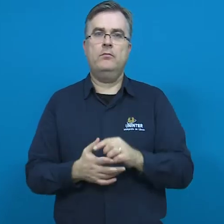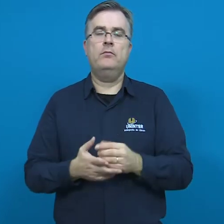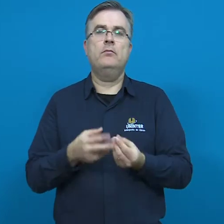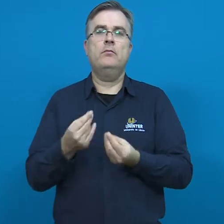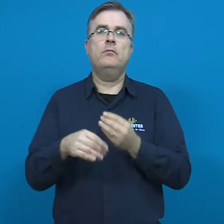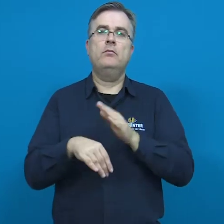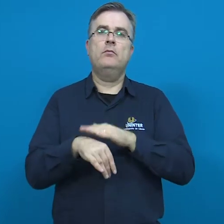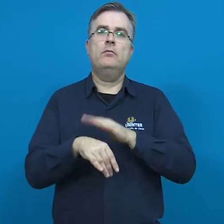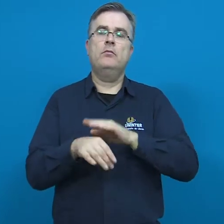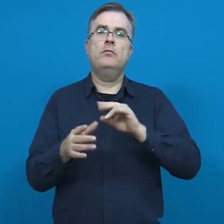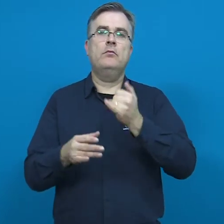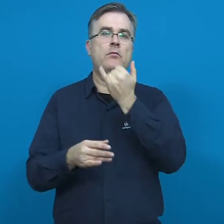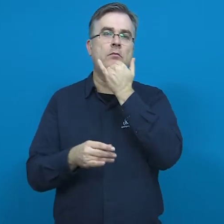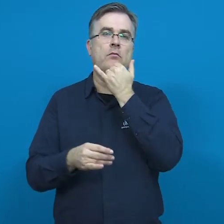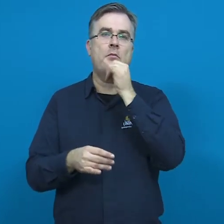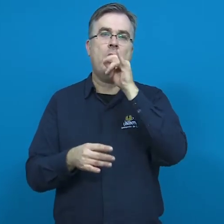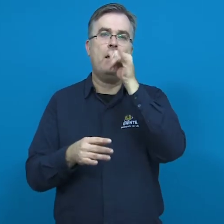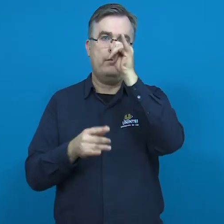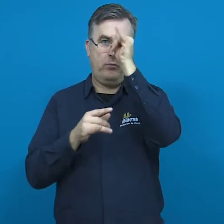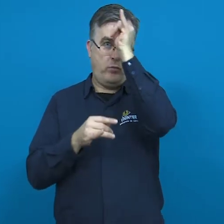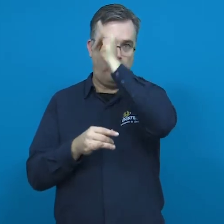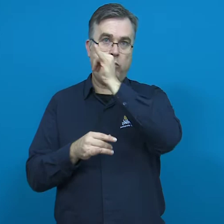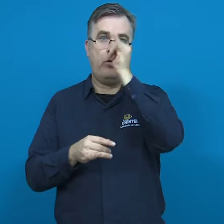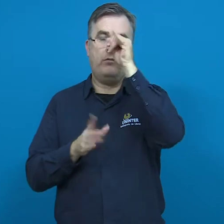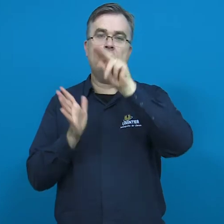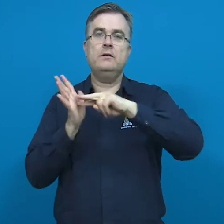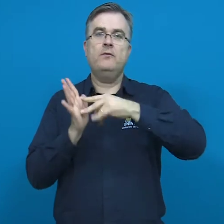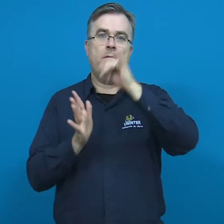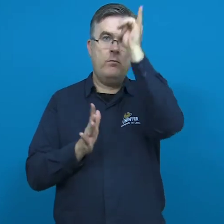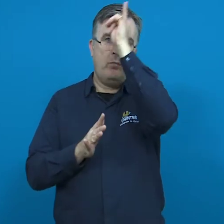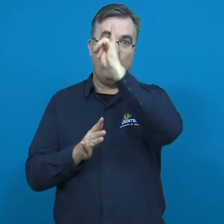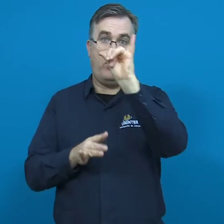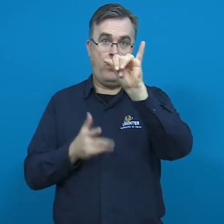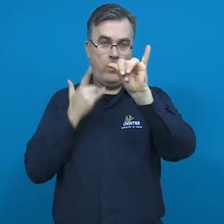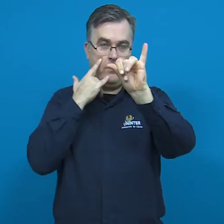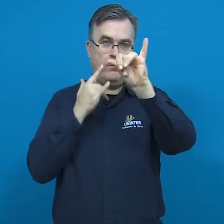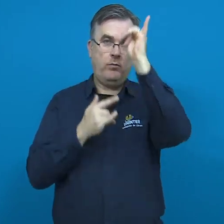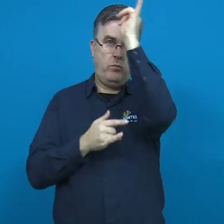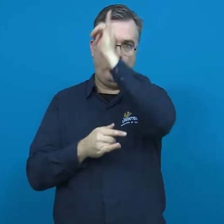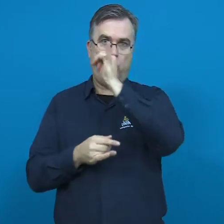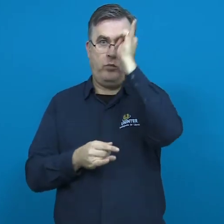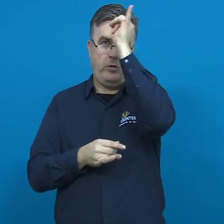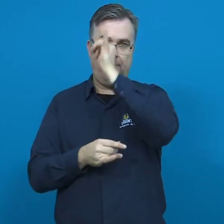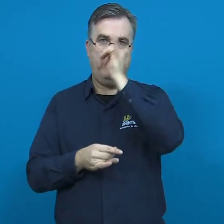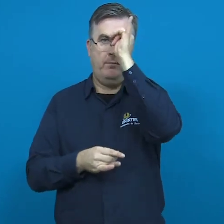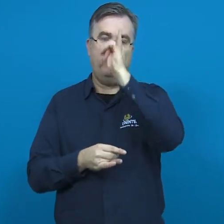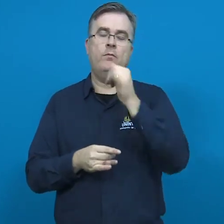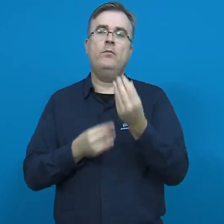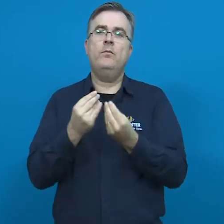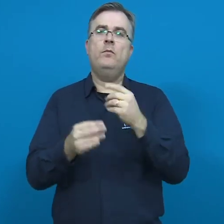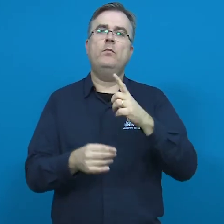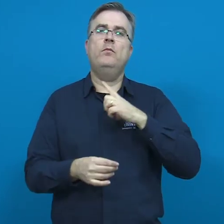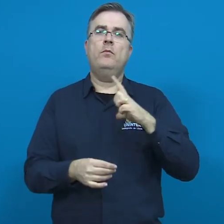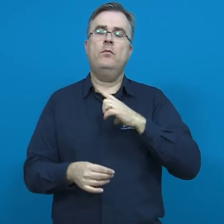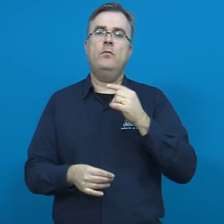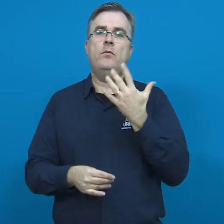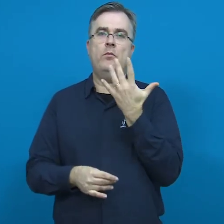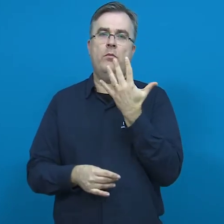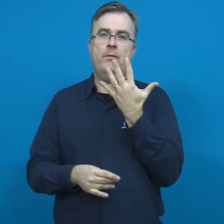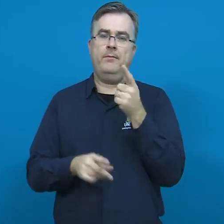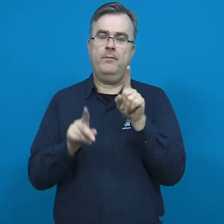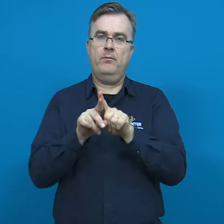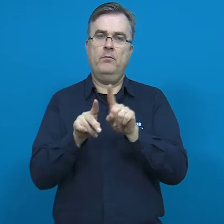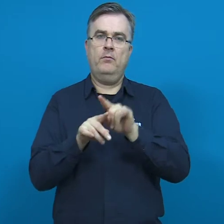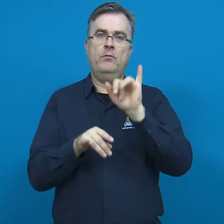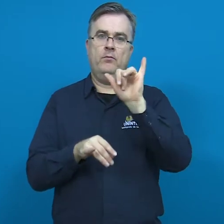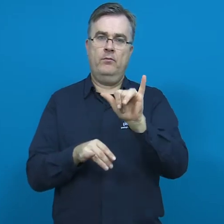horário. Então, isso significa bobo. Agora, o outro parâmetro, o movimento. Então, por exemplo, você está com a